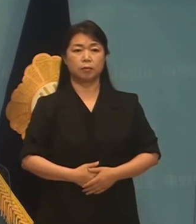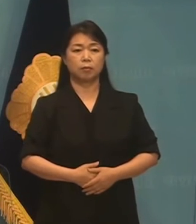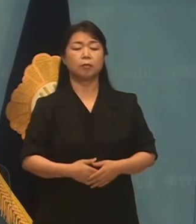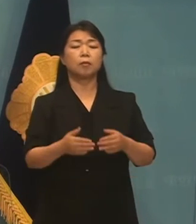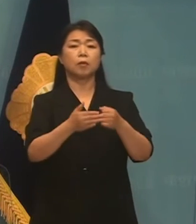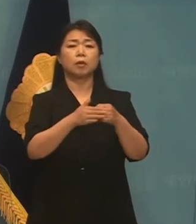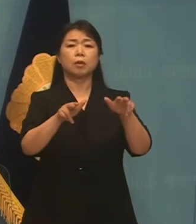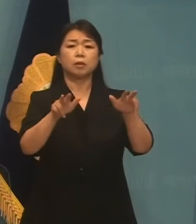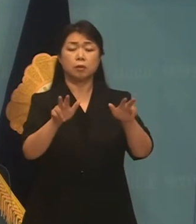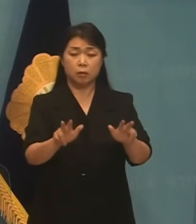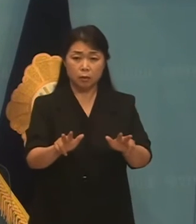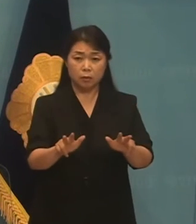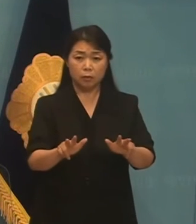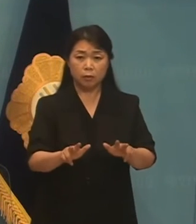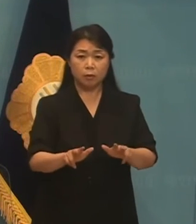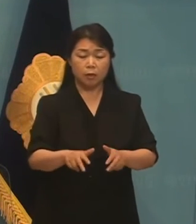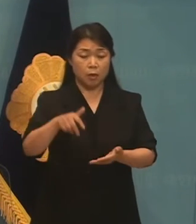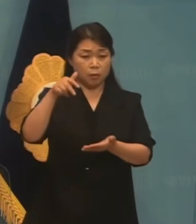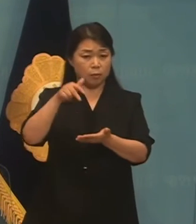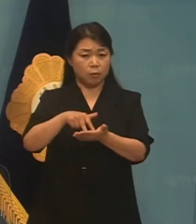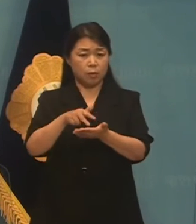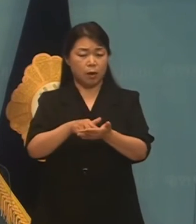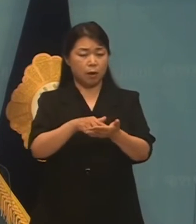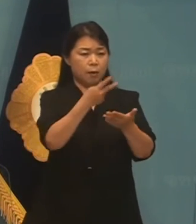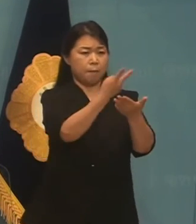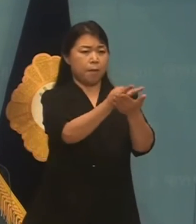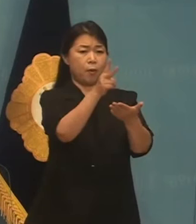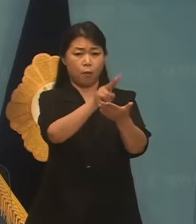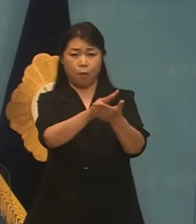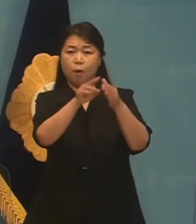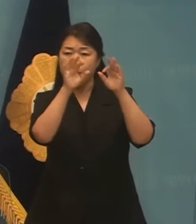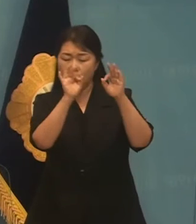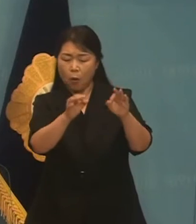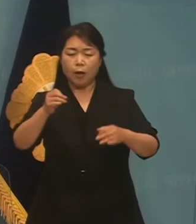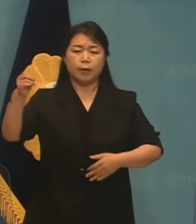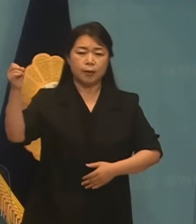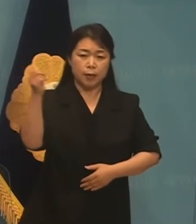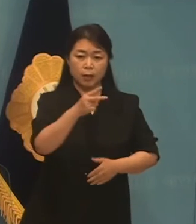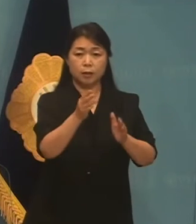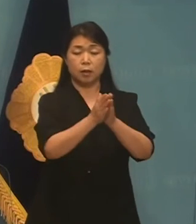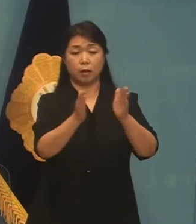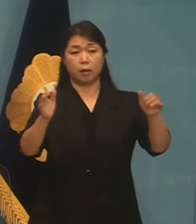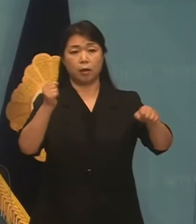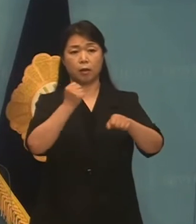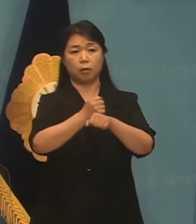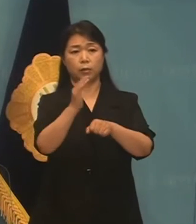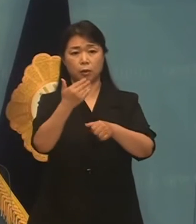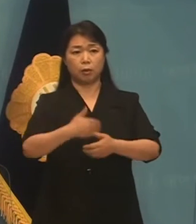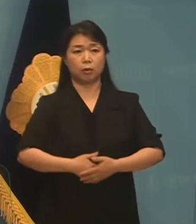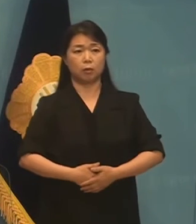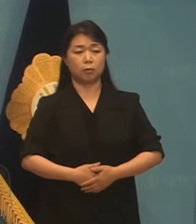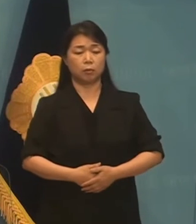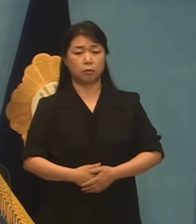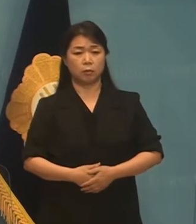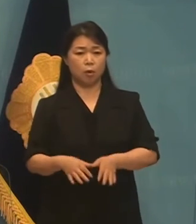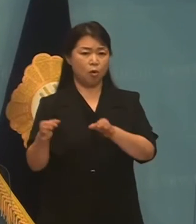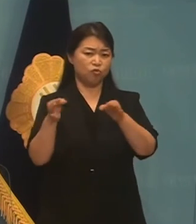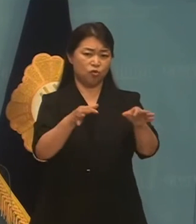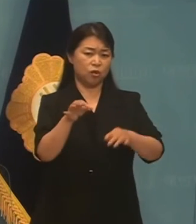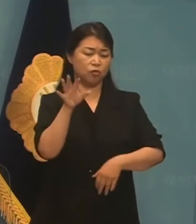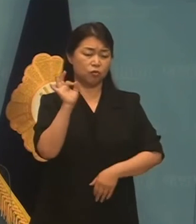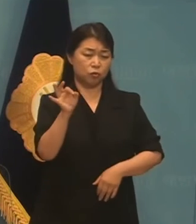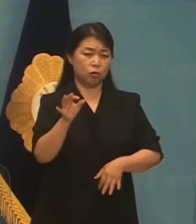그래서 이제 관점의 전환에서 다시 시작해야 합니다. 투기꾼